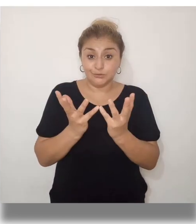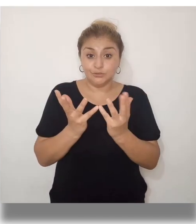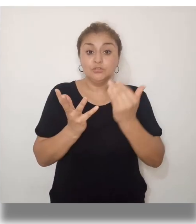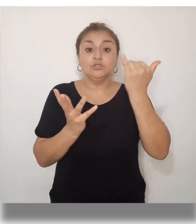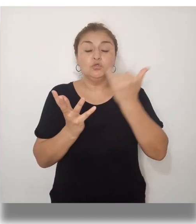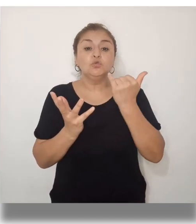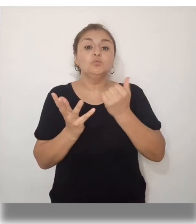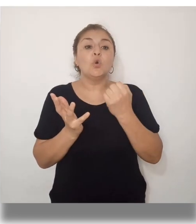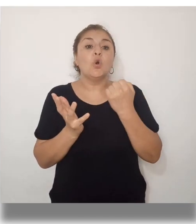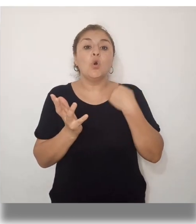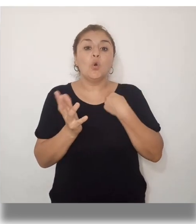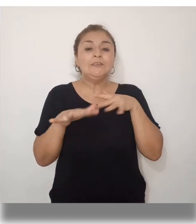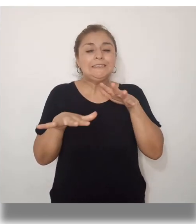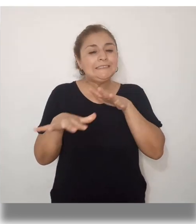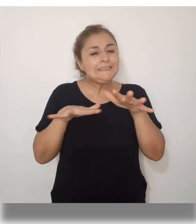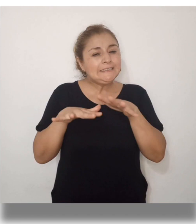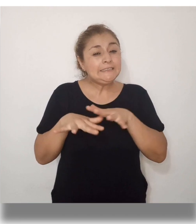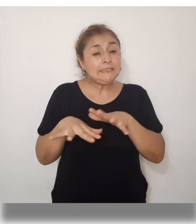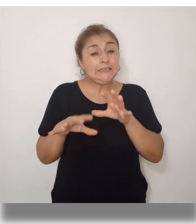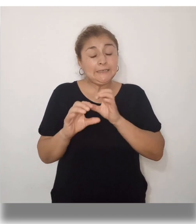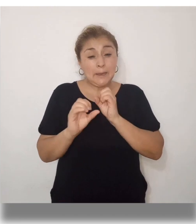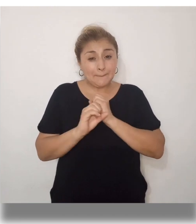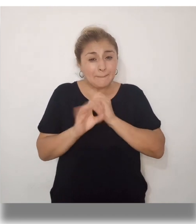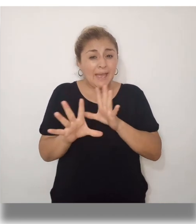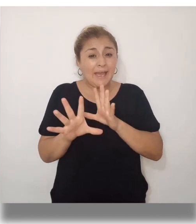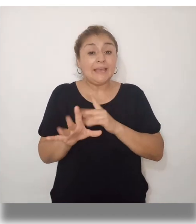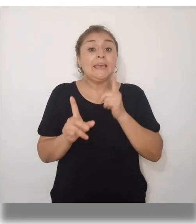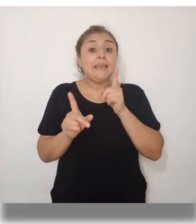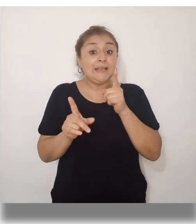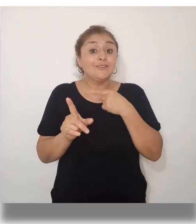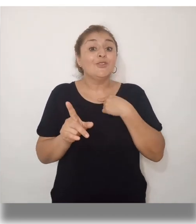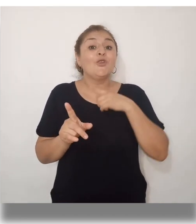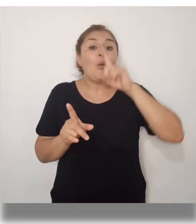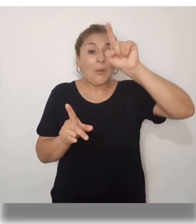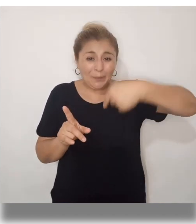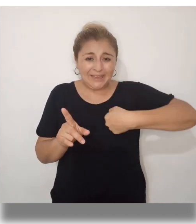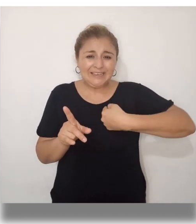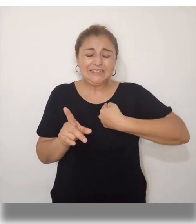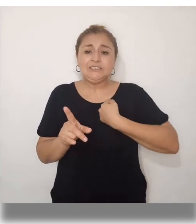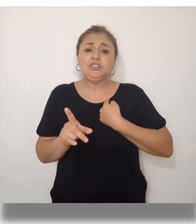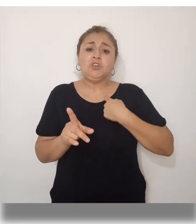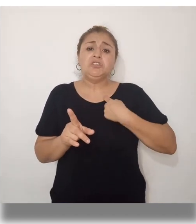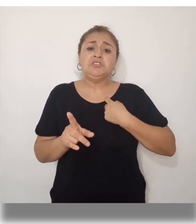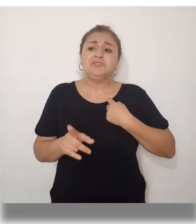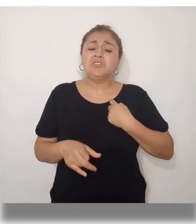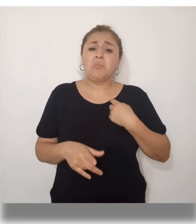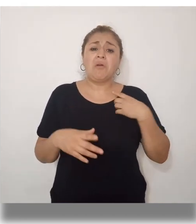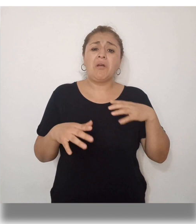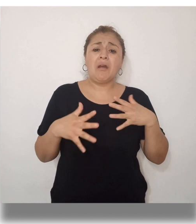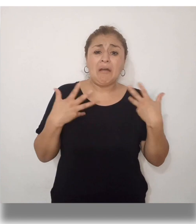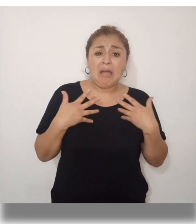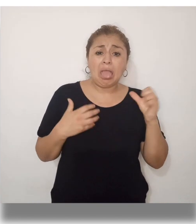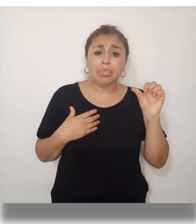en nuestras emociones en nuestro estado de ánimo Y por lógica en